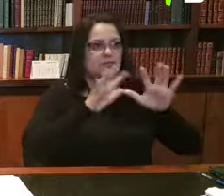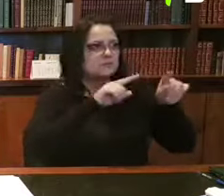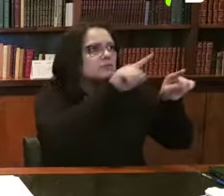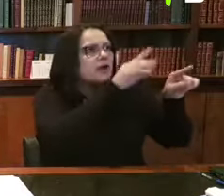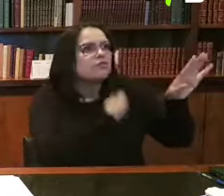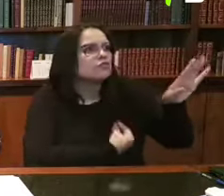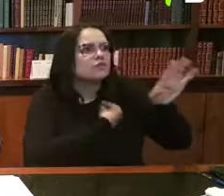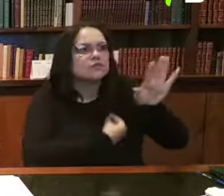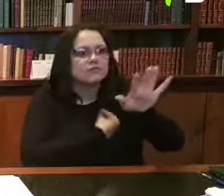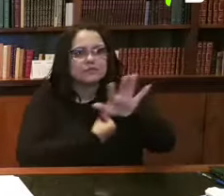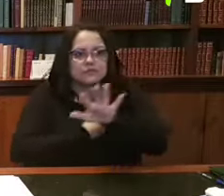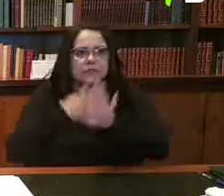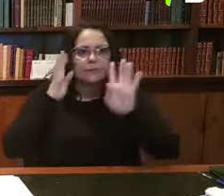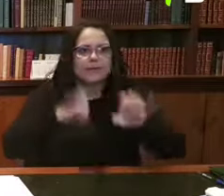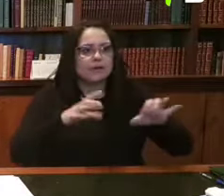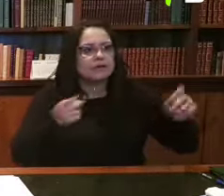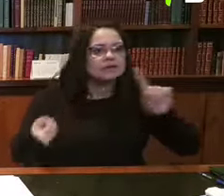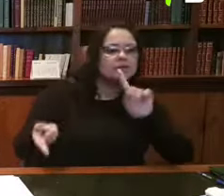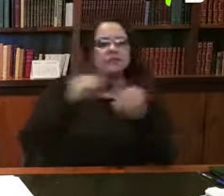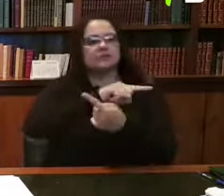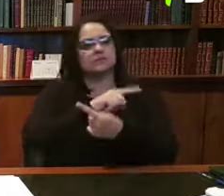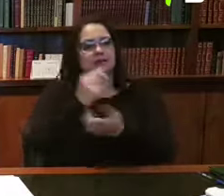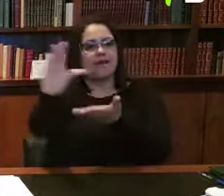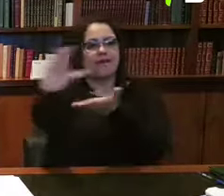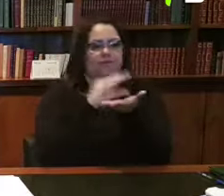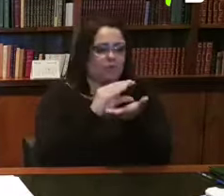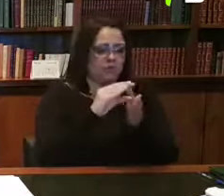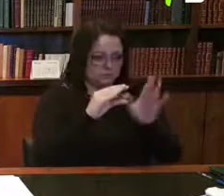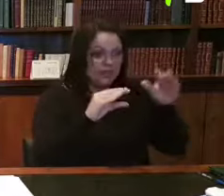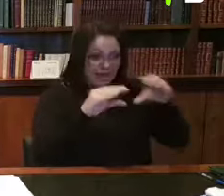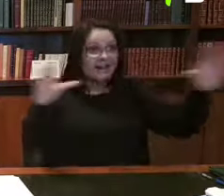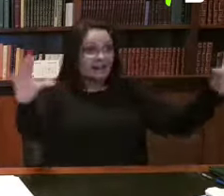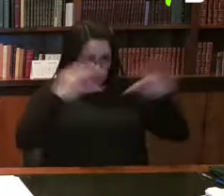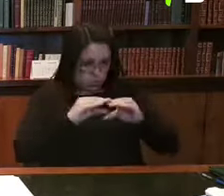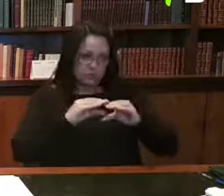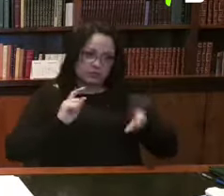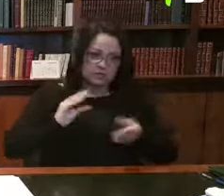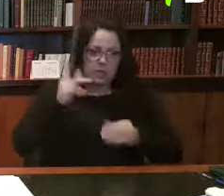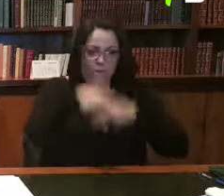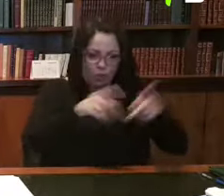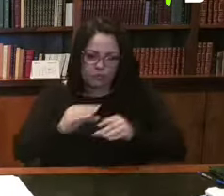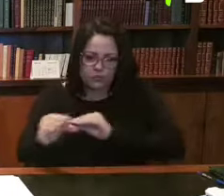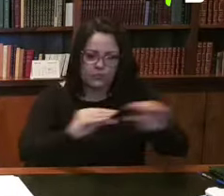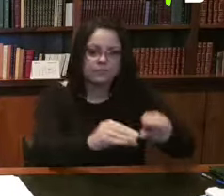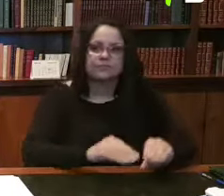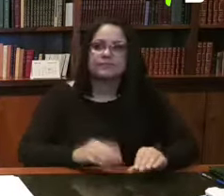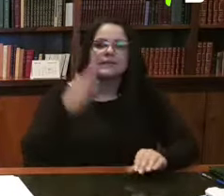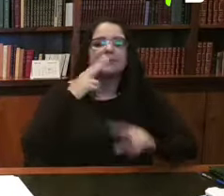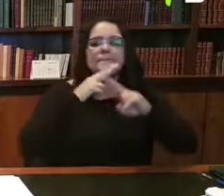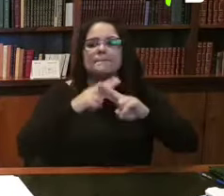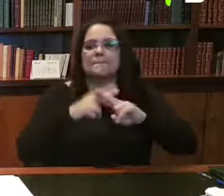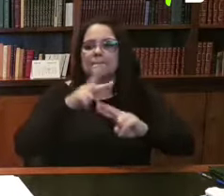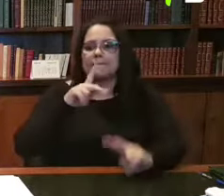transformar isso justamente em recurso para chegar se liga na ponta como só fala o pedro como é que tá o quanto é que tá o cheque especial